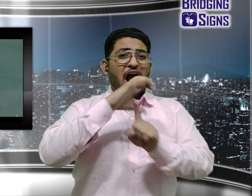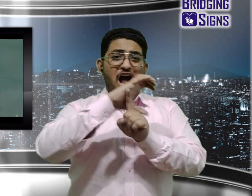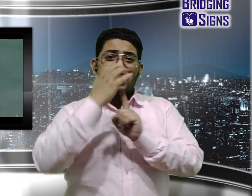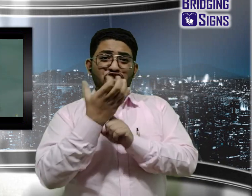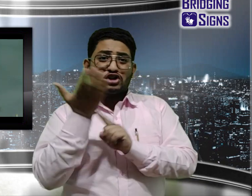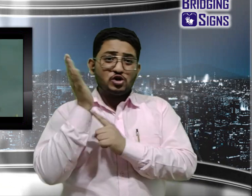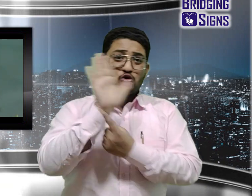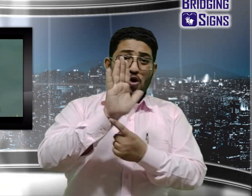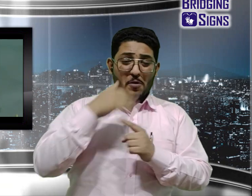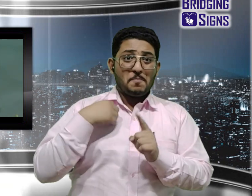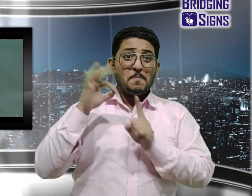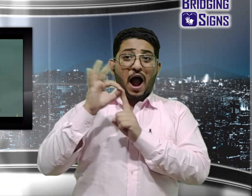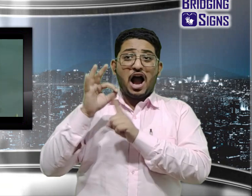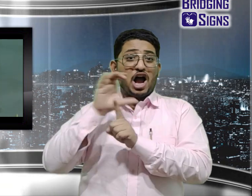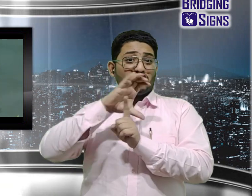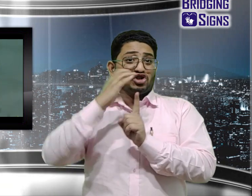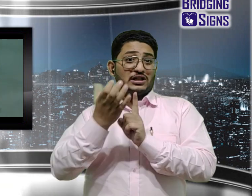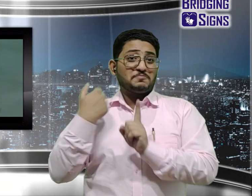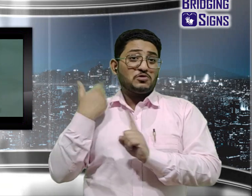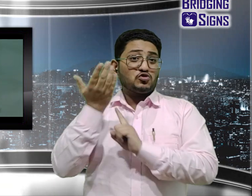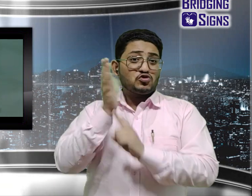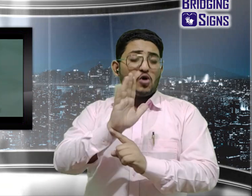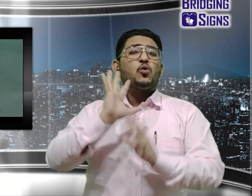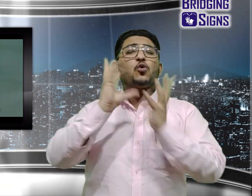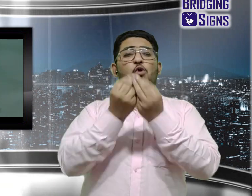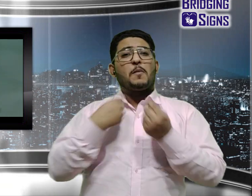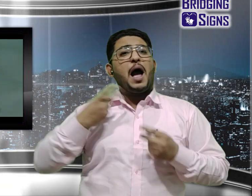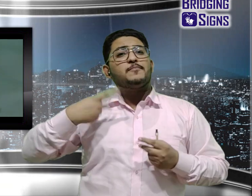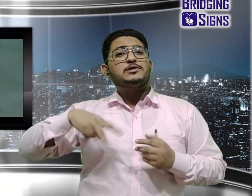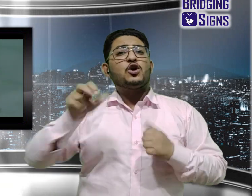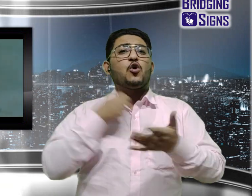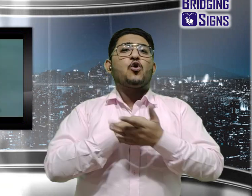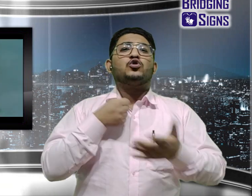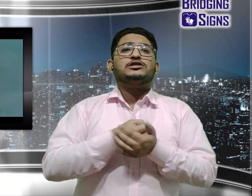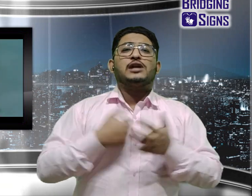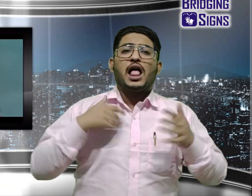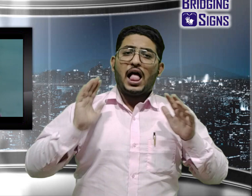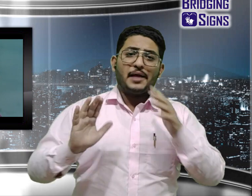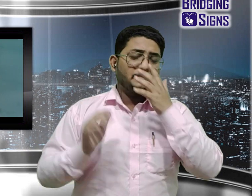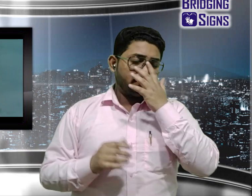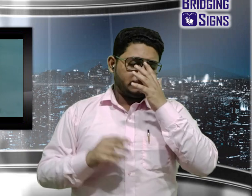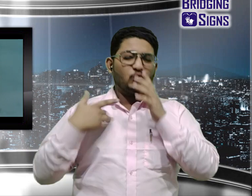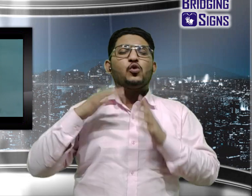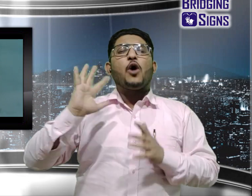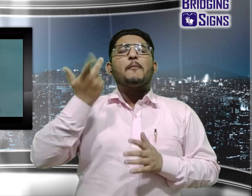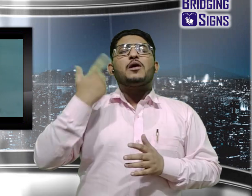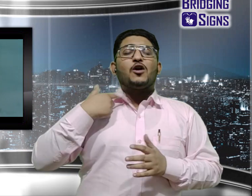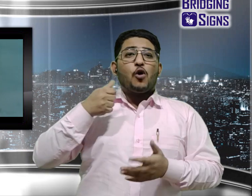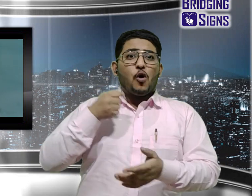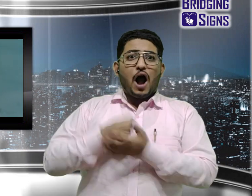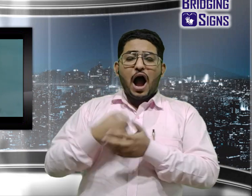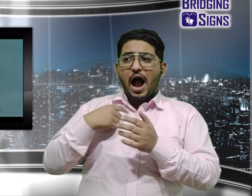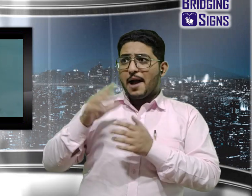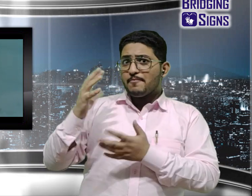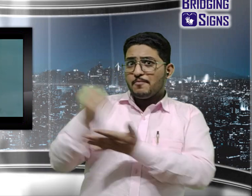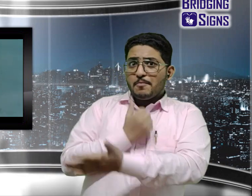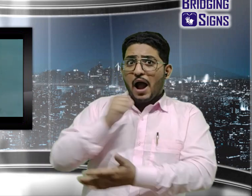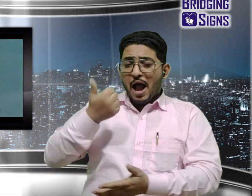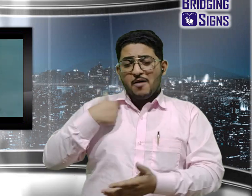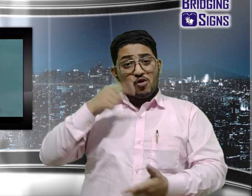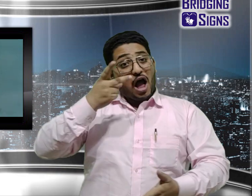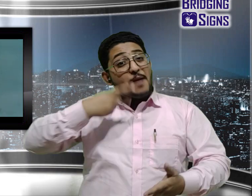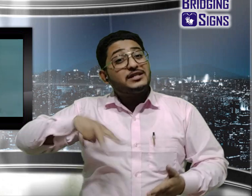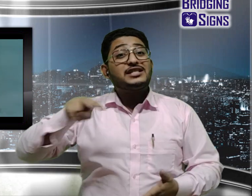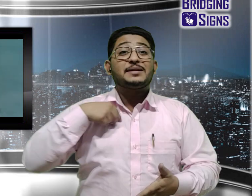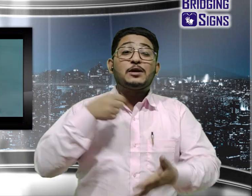को शोकेस करने का, कंट्रीब्यूट करने का, हम अपनी पूरी कोशिश करते हैं कि वो करें। मुझे जब जब ऐसे मौके मिले, मैंने अपनी फुल